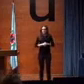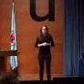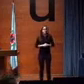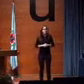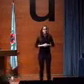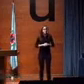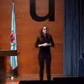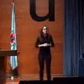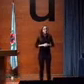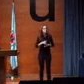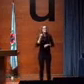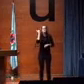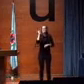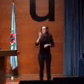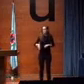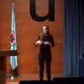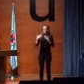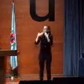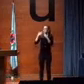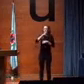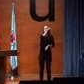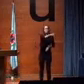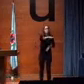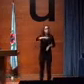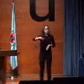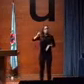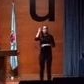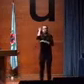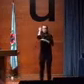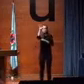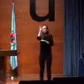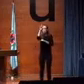por supuesto a los ponentes y a los asistentes de la...